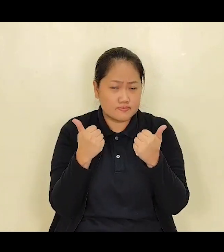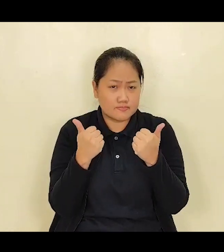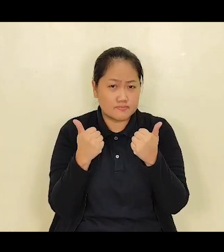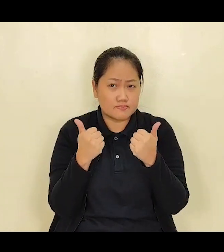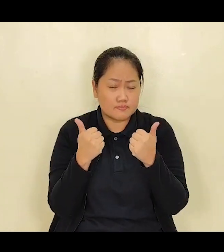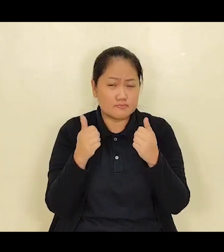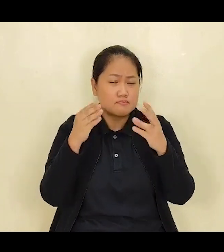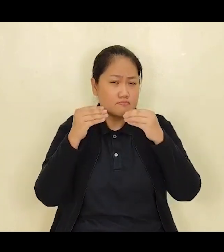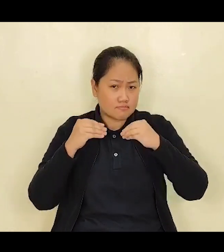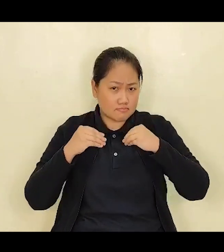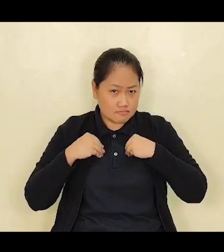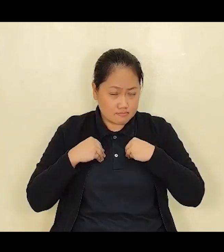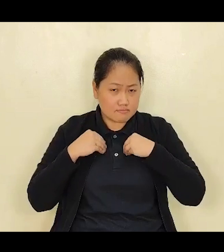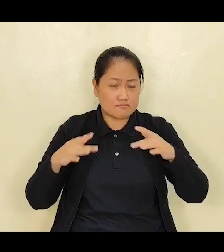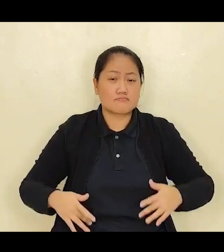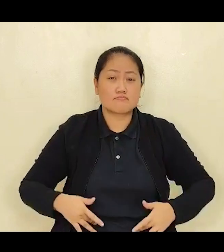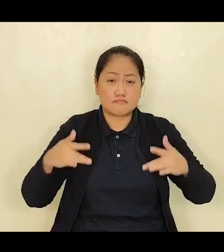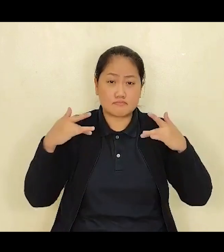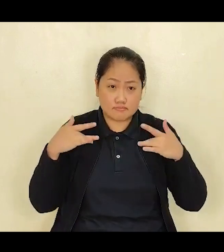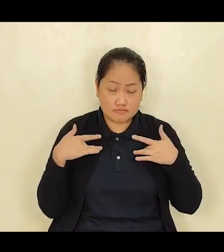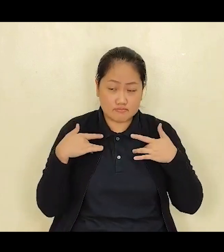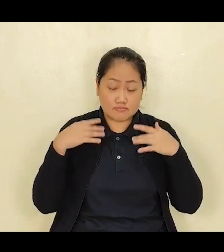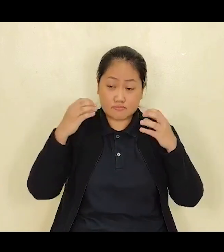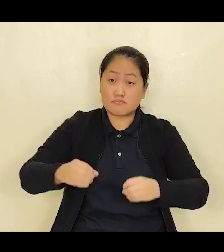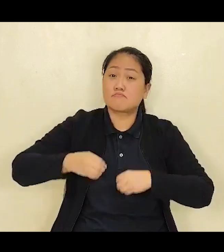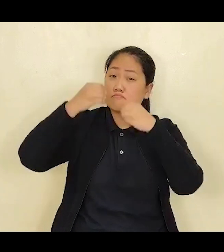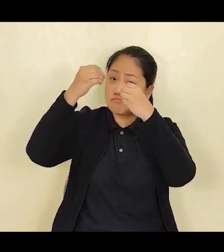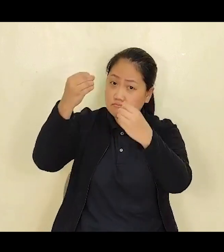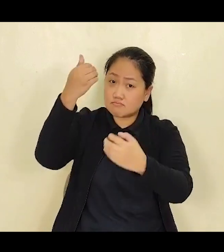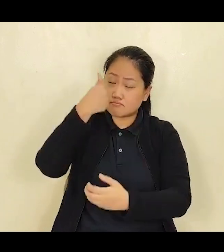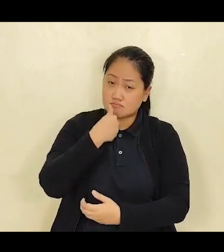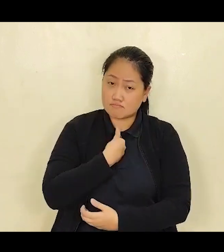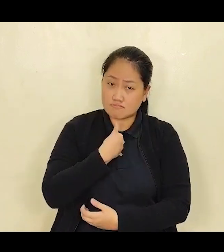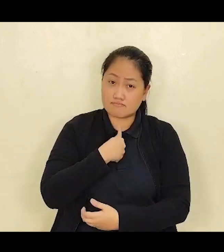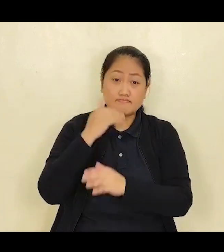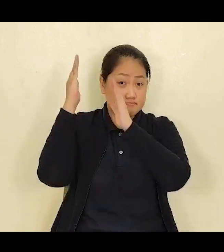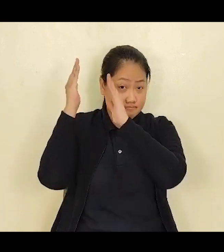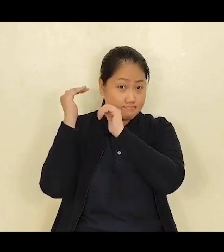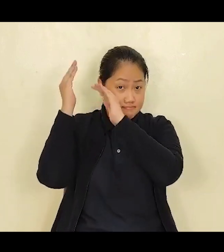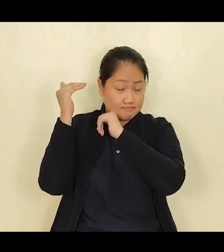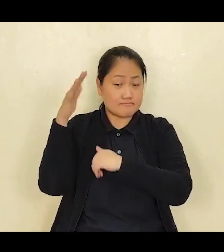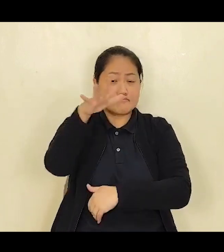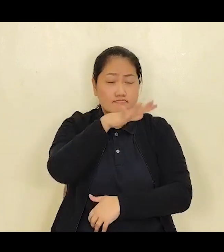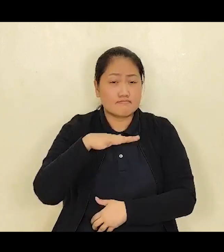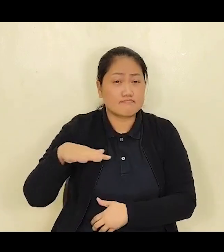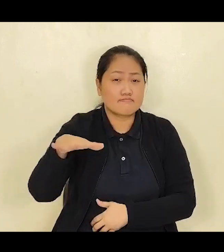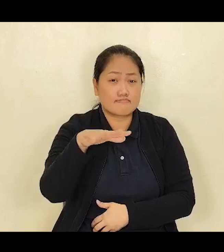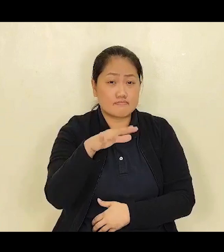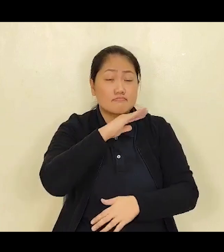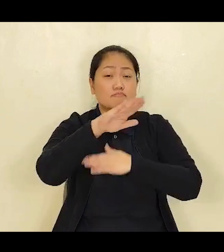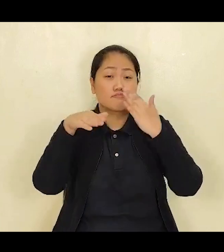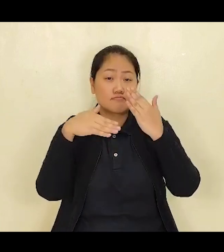paraan, inako niya at isinabuhay at nag-alay ng sarili. Sana tayo